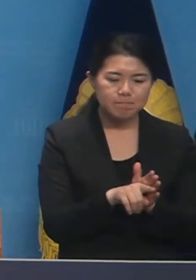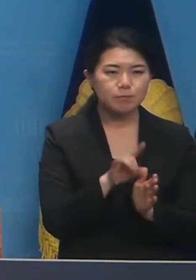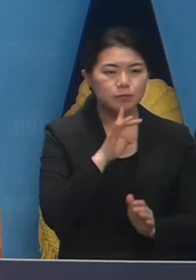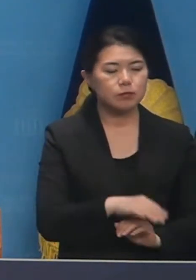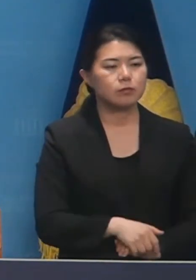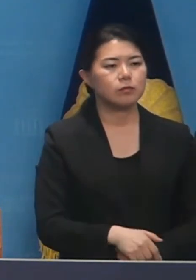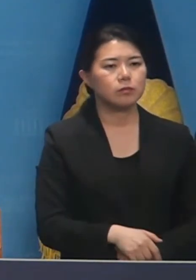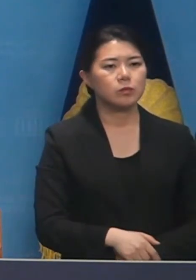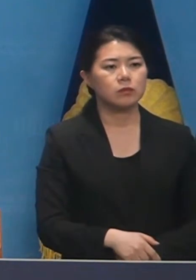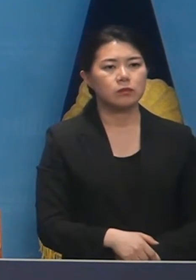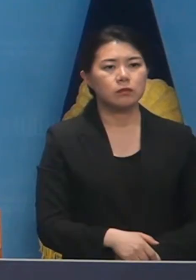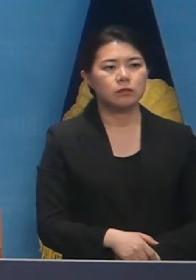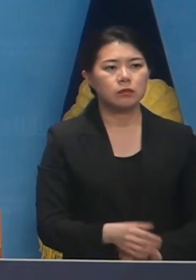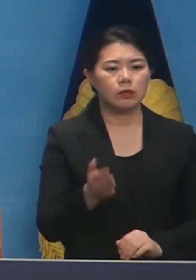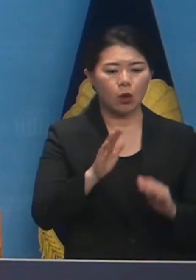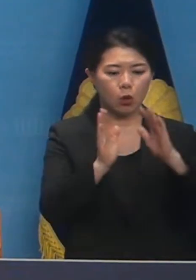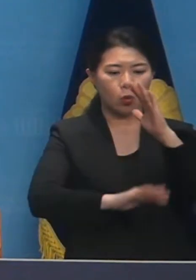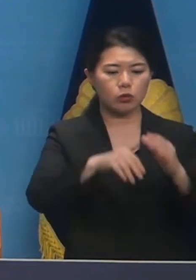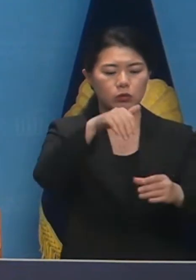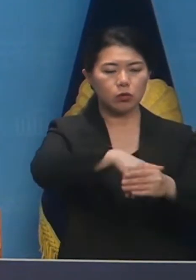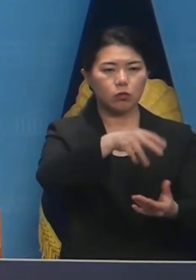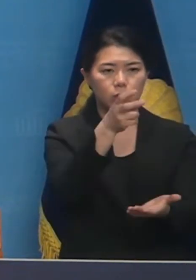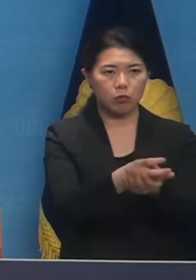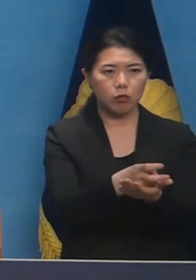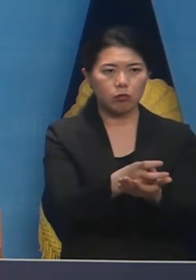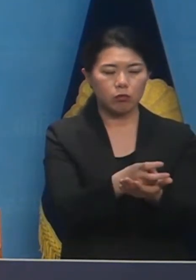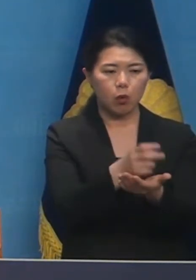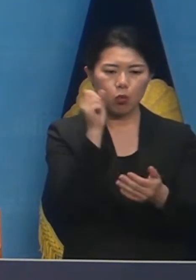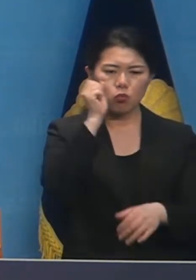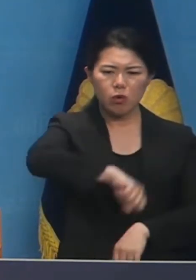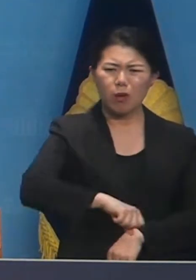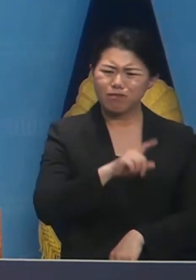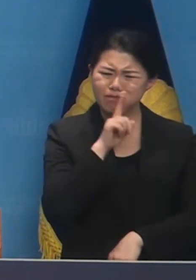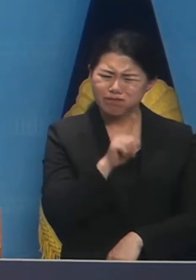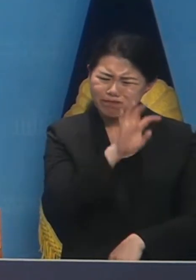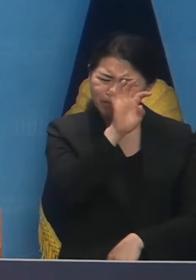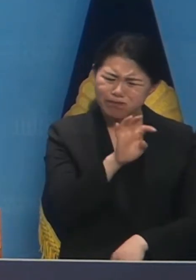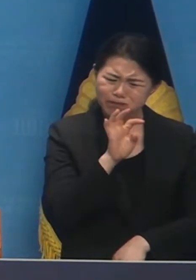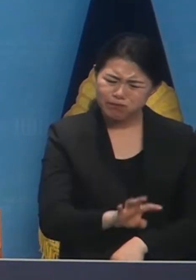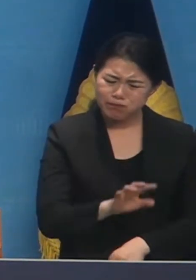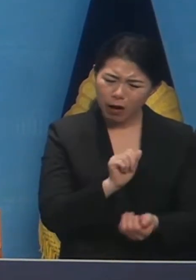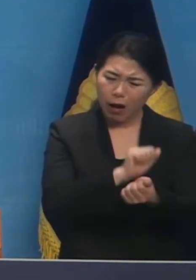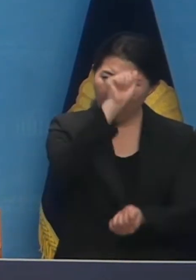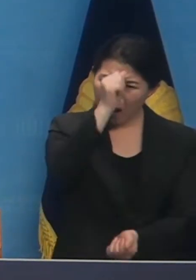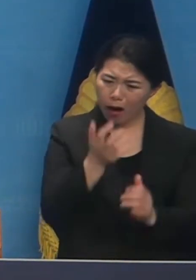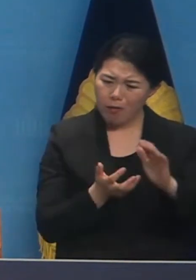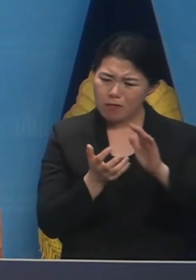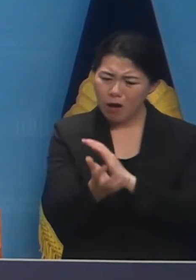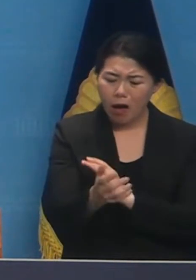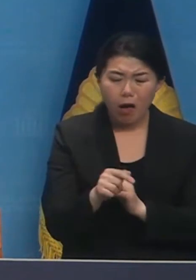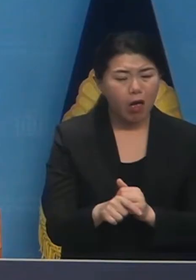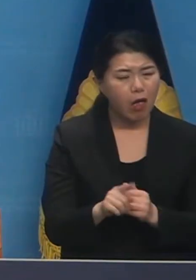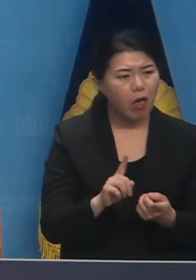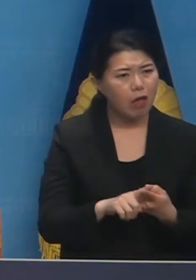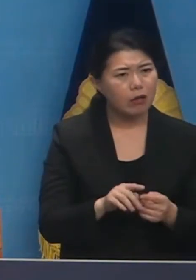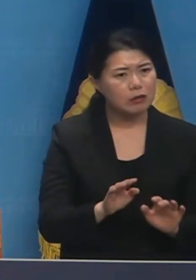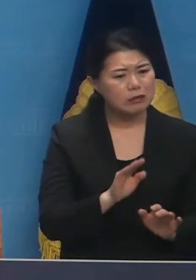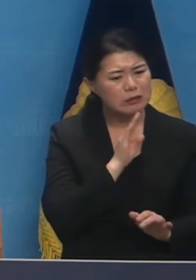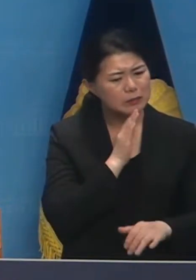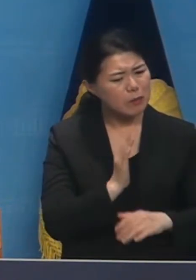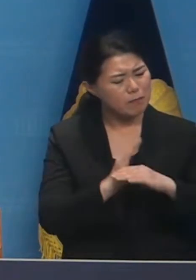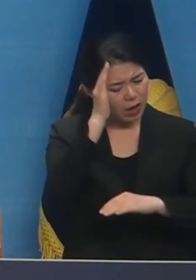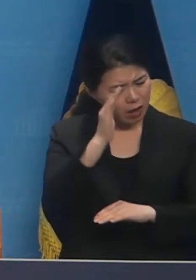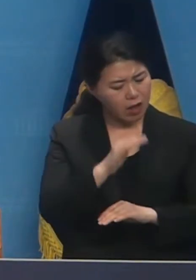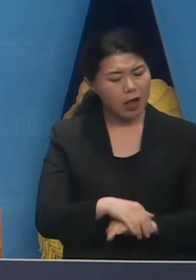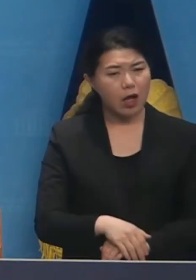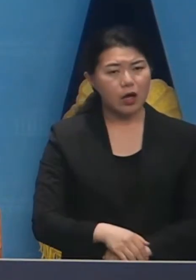표현이었다. 이를 공직선거법 위반이라 주장하며 압수수색을 단행한 것은 과잉